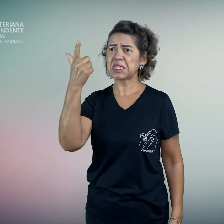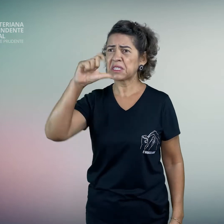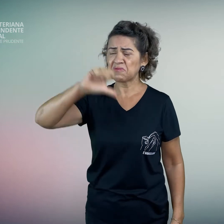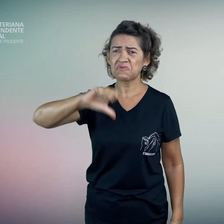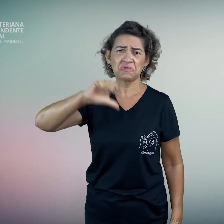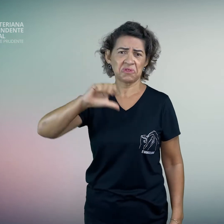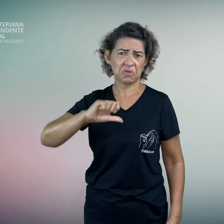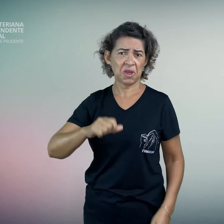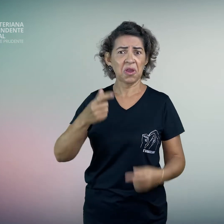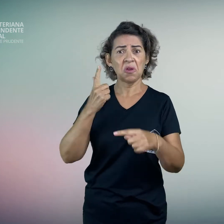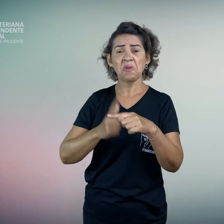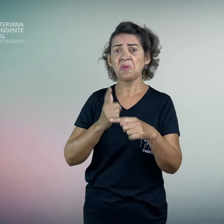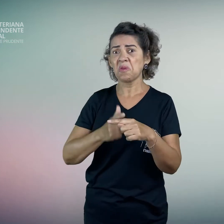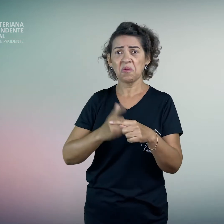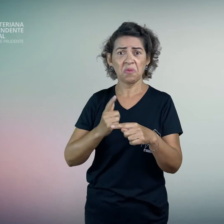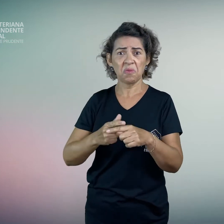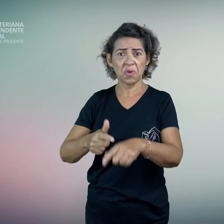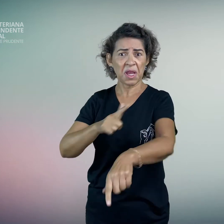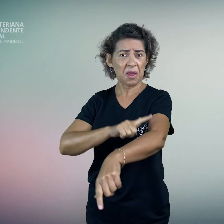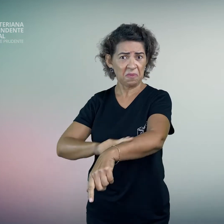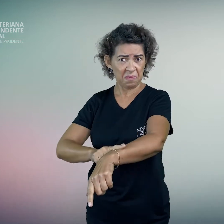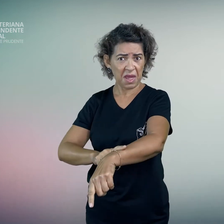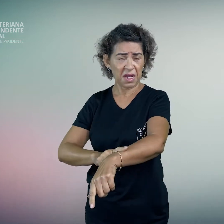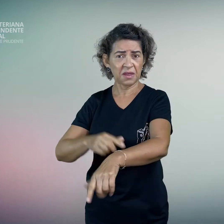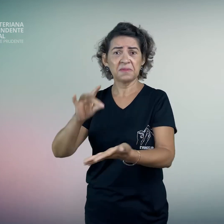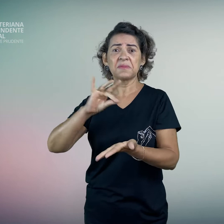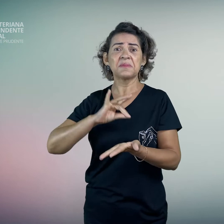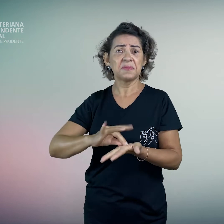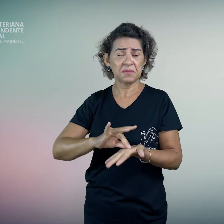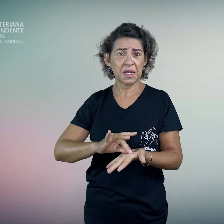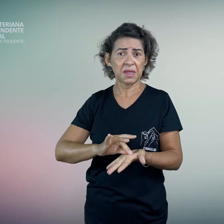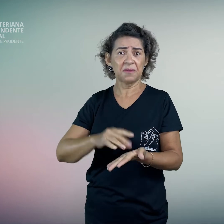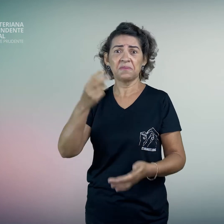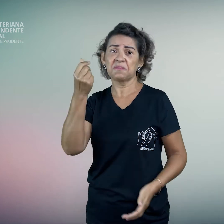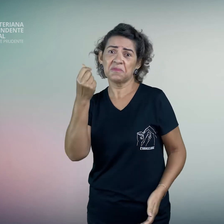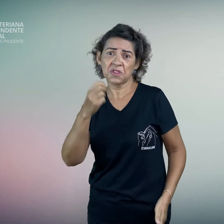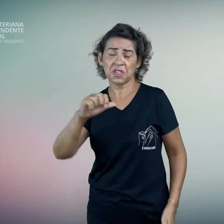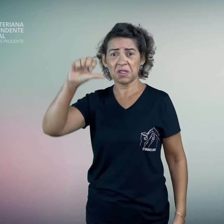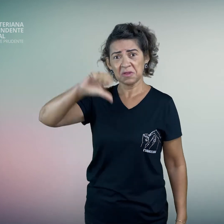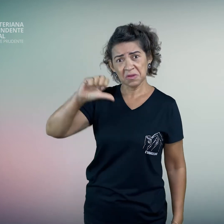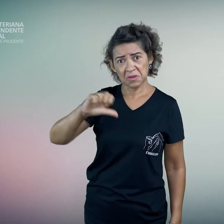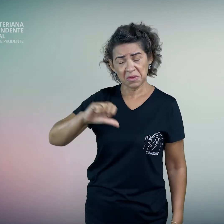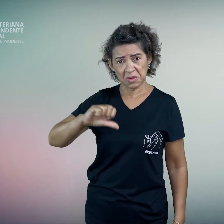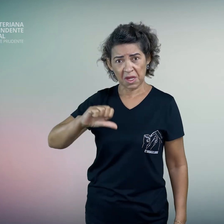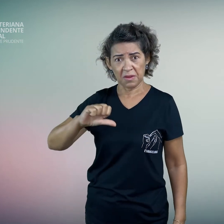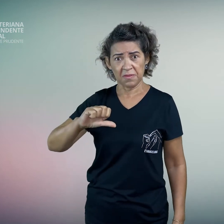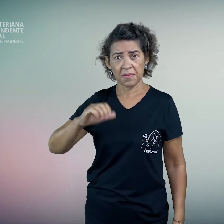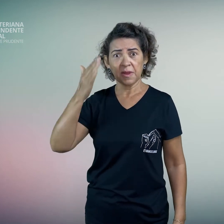pele ou do dinheiro que temos. A rejeição é fruto de um